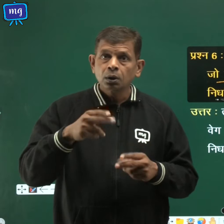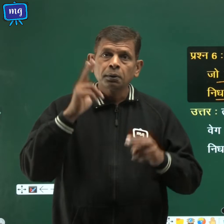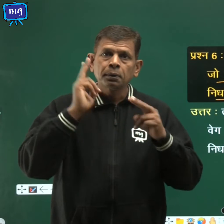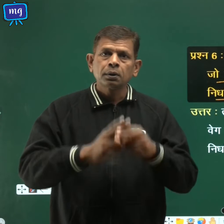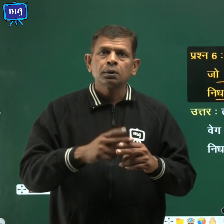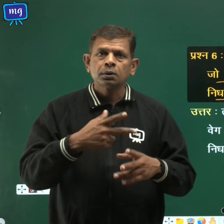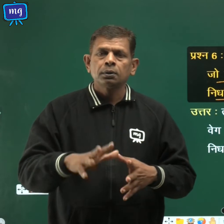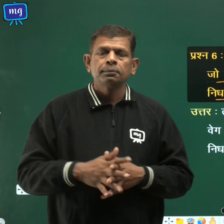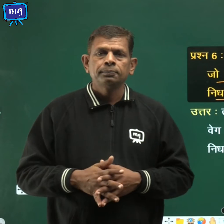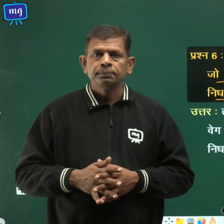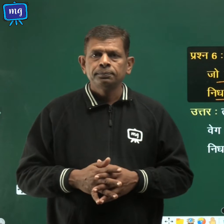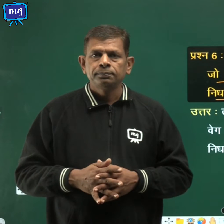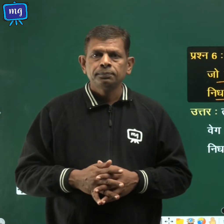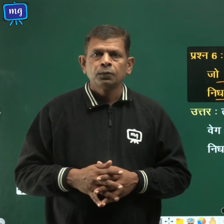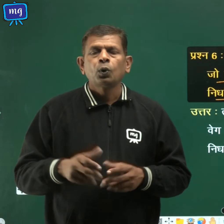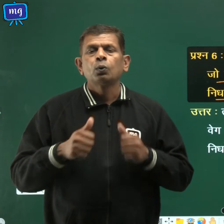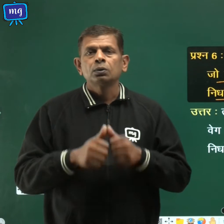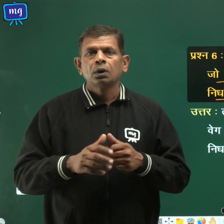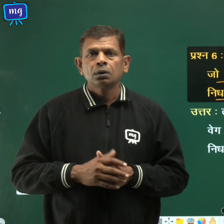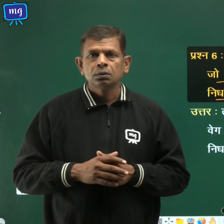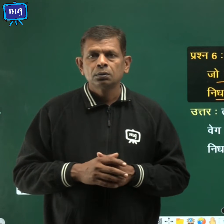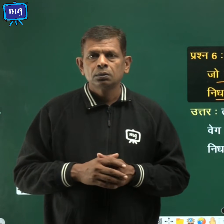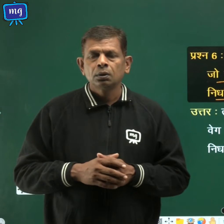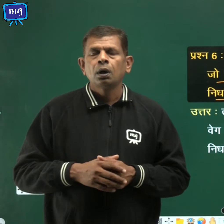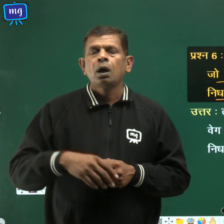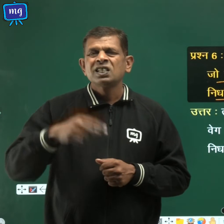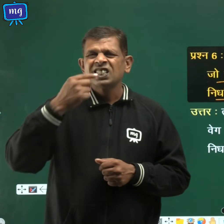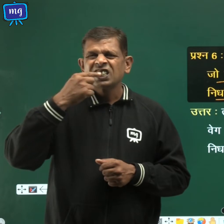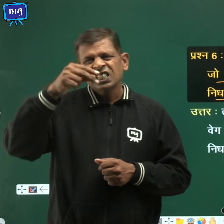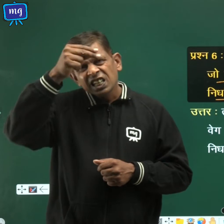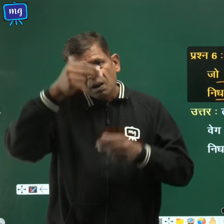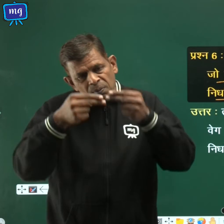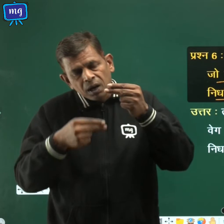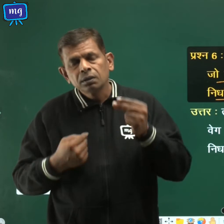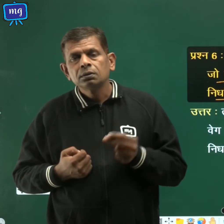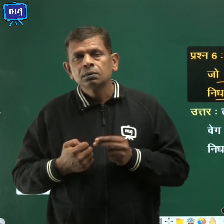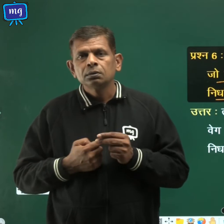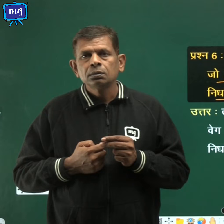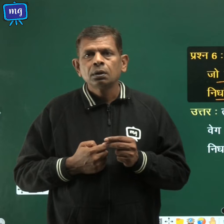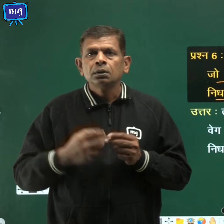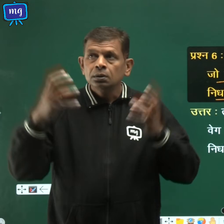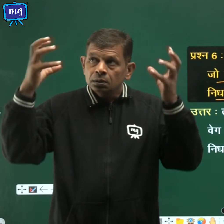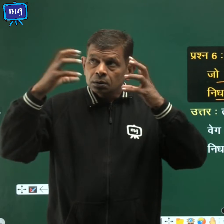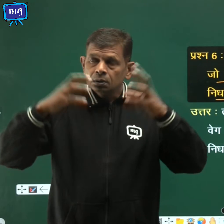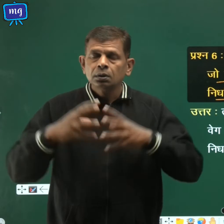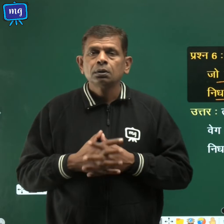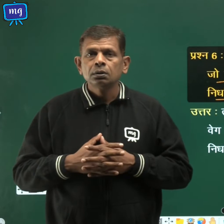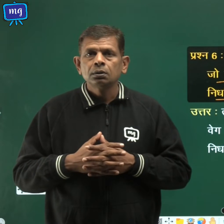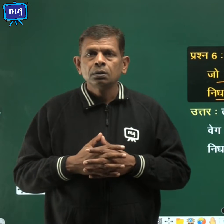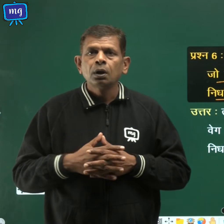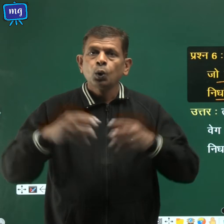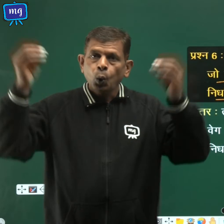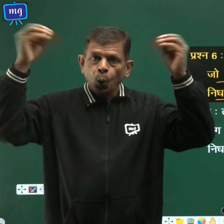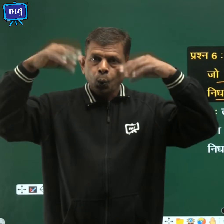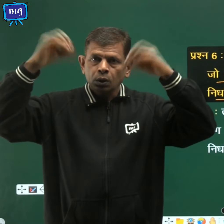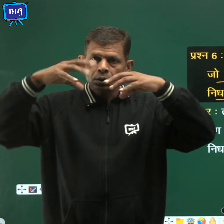निर्धारित करते हैं। उत्तर, तापमान, आर्द्रता,